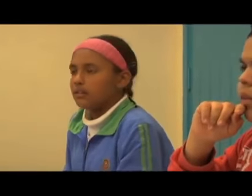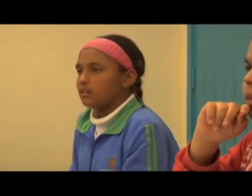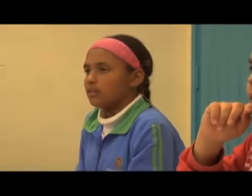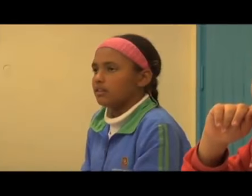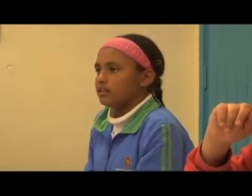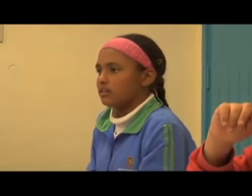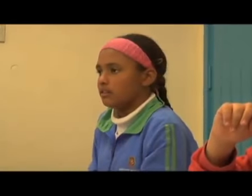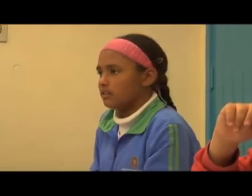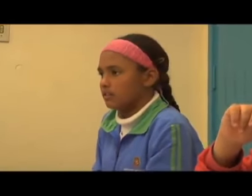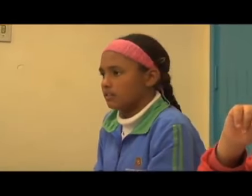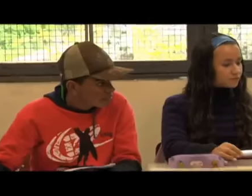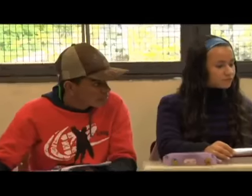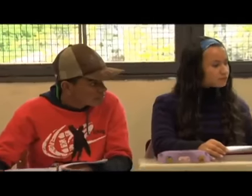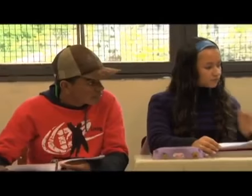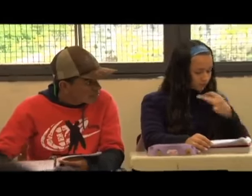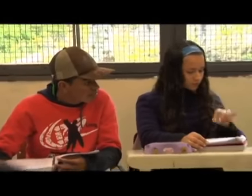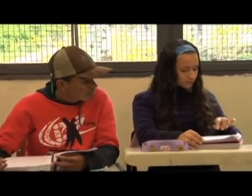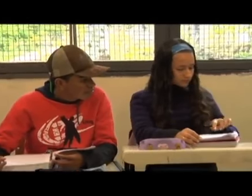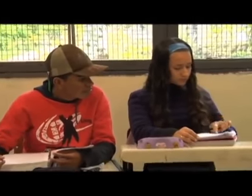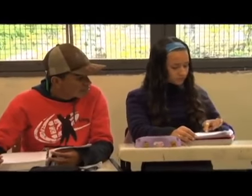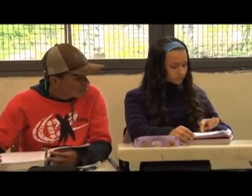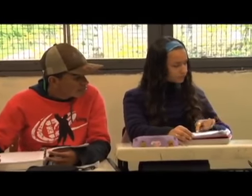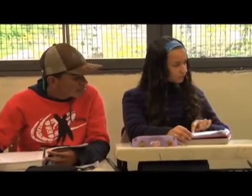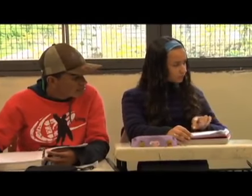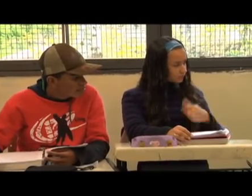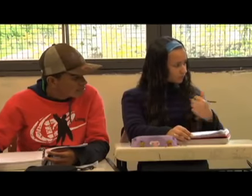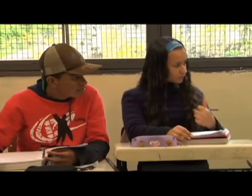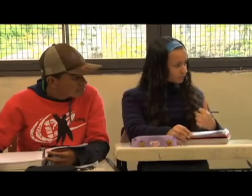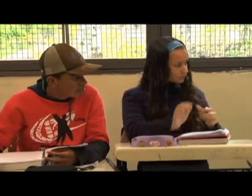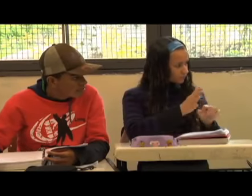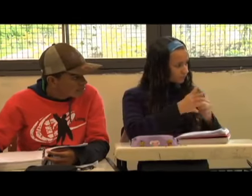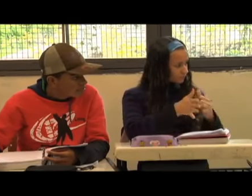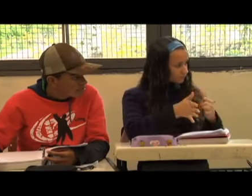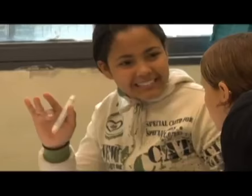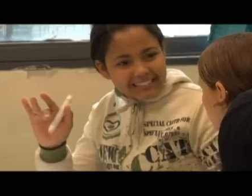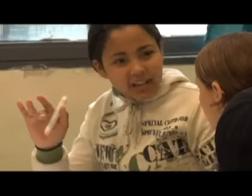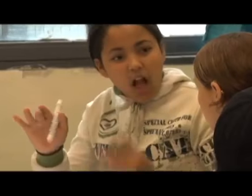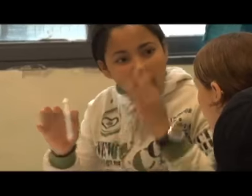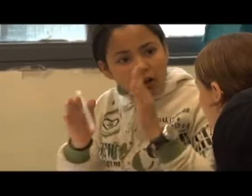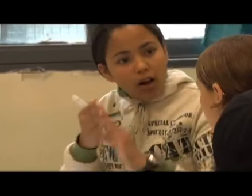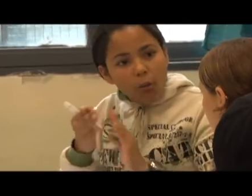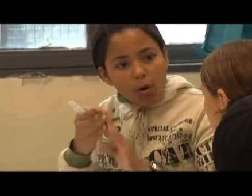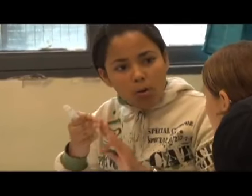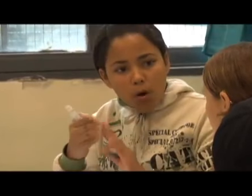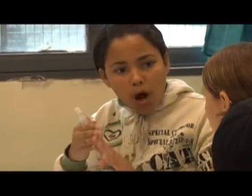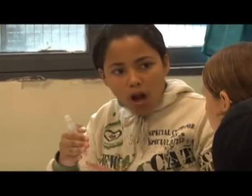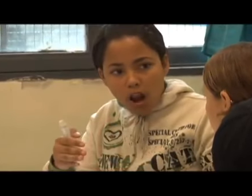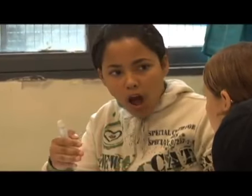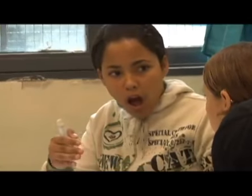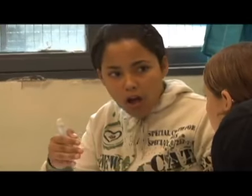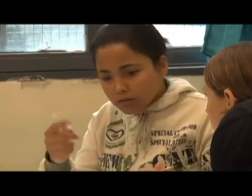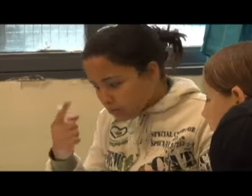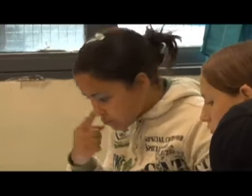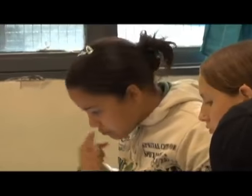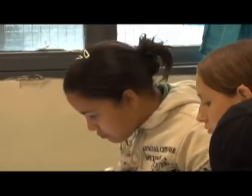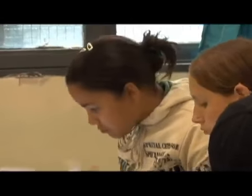sinais e transferem os significados para a segunda língua, o português, que tem outra gramática, outra ordem na formação das